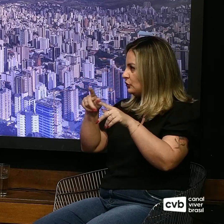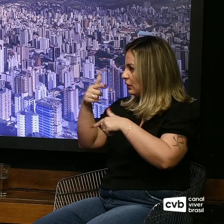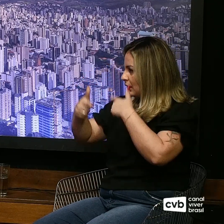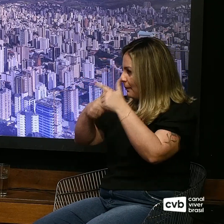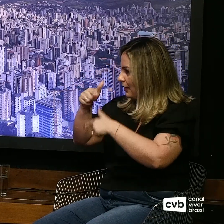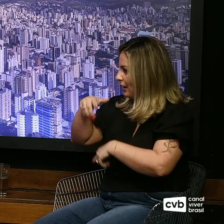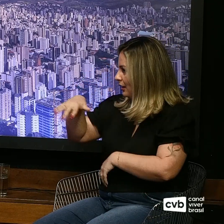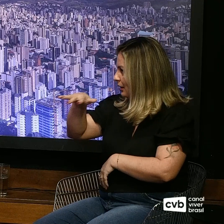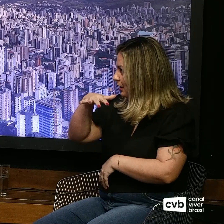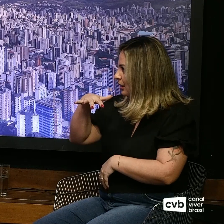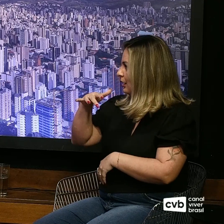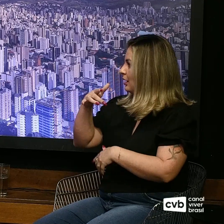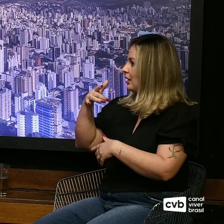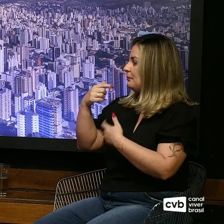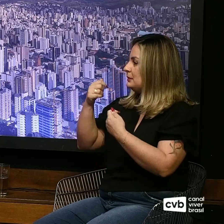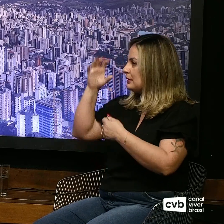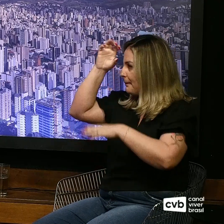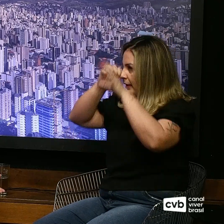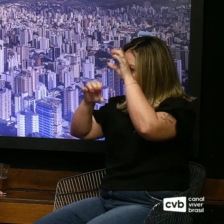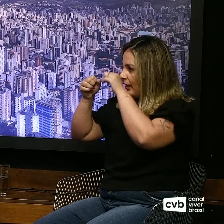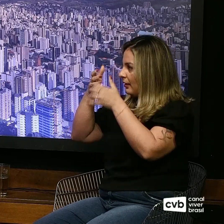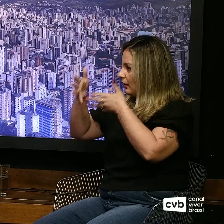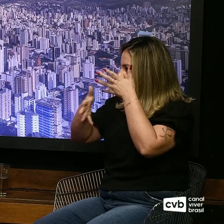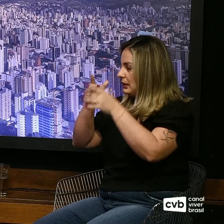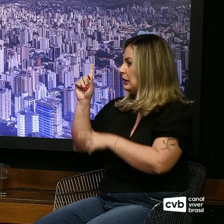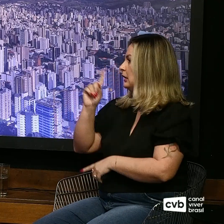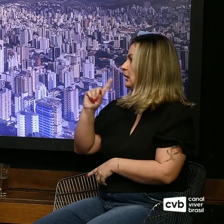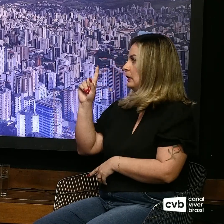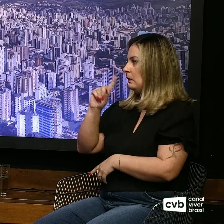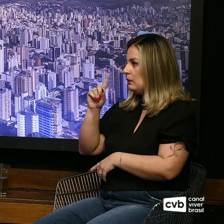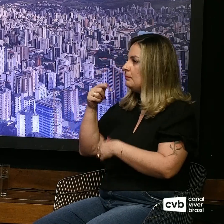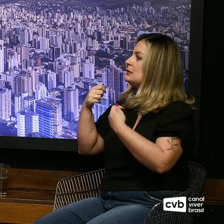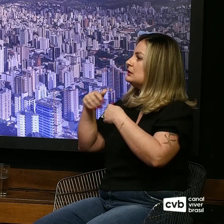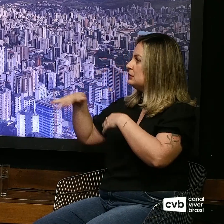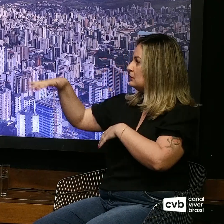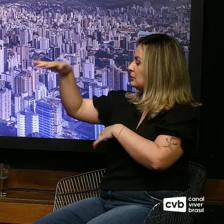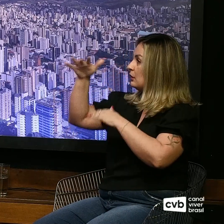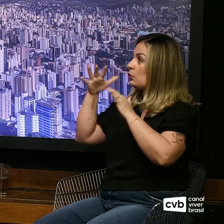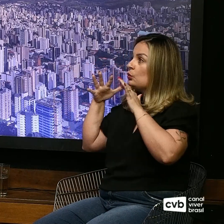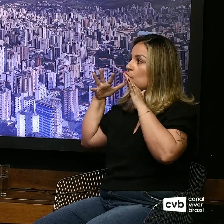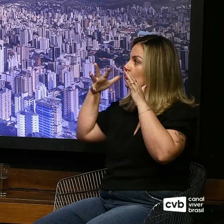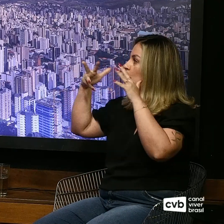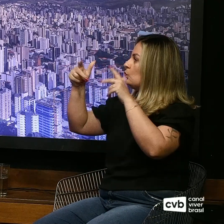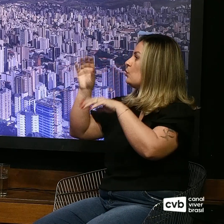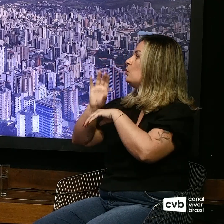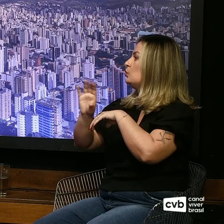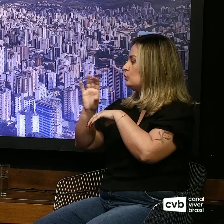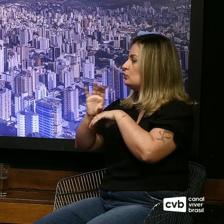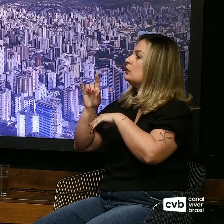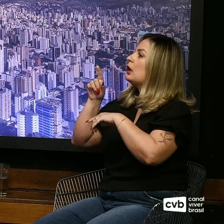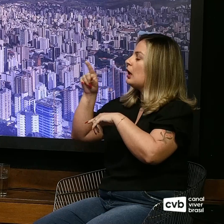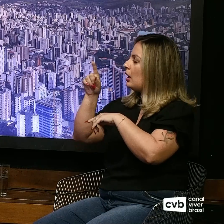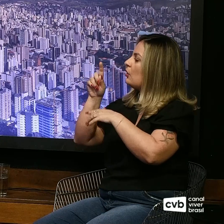na língua de sinais, porque a língua de sinais não tá só na sala de aula, não são só as pessoas que fazem